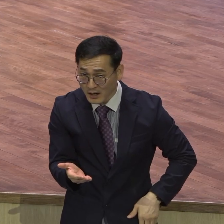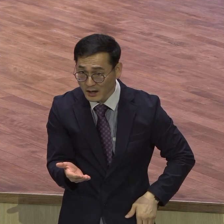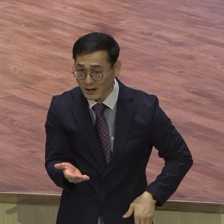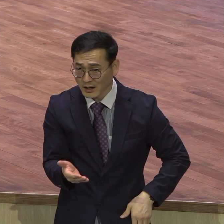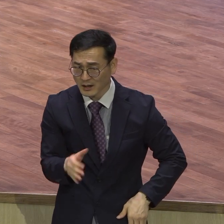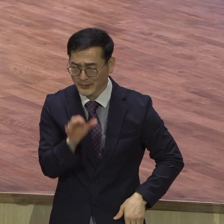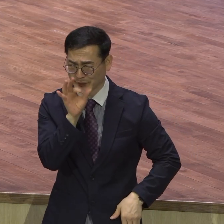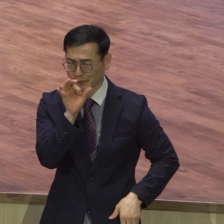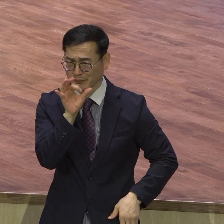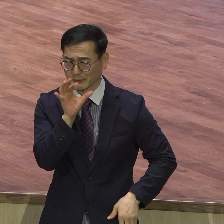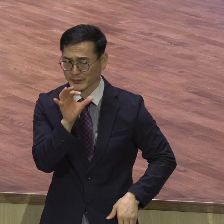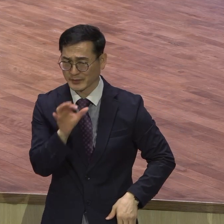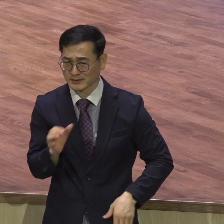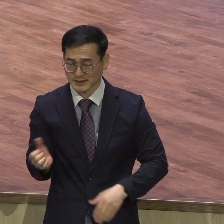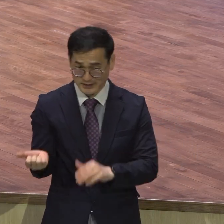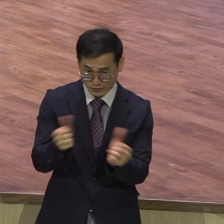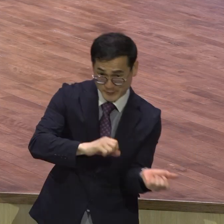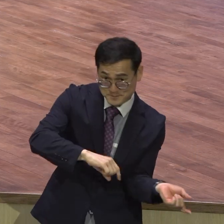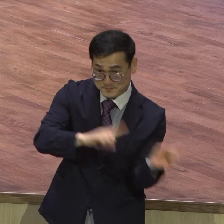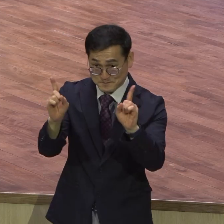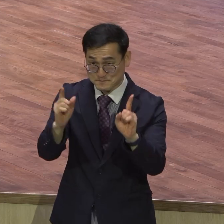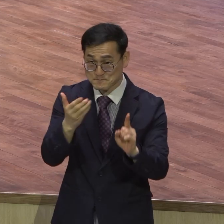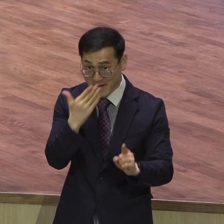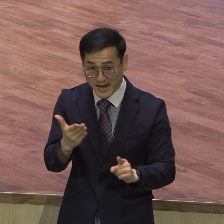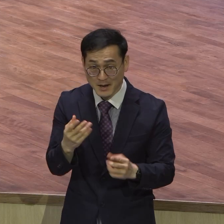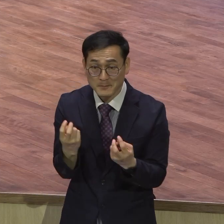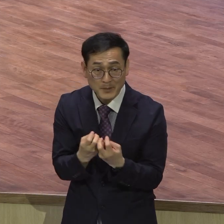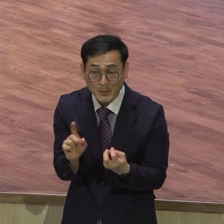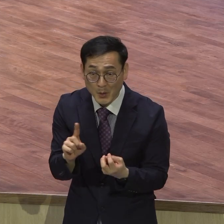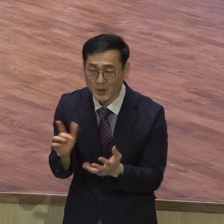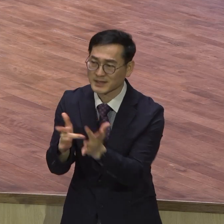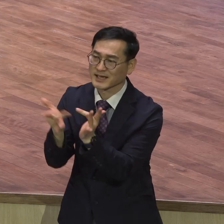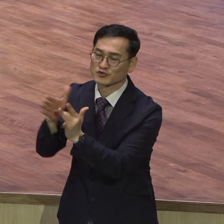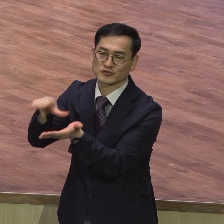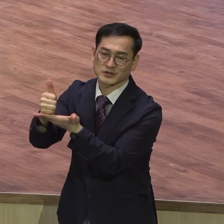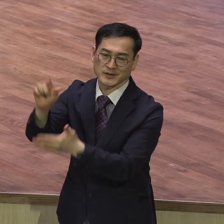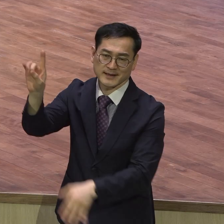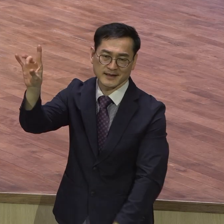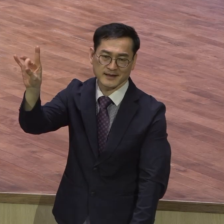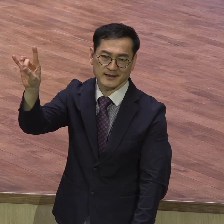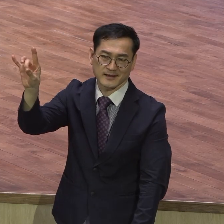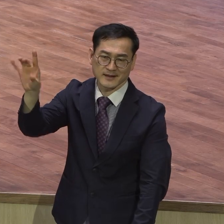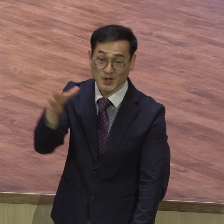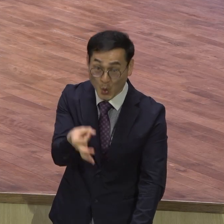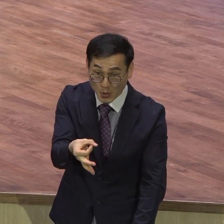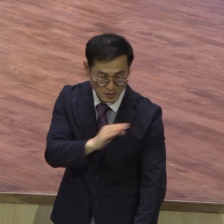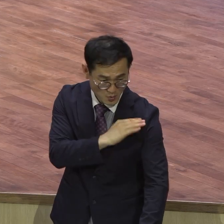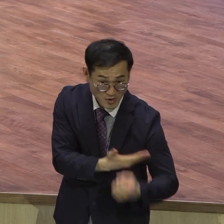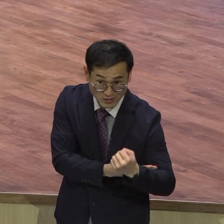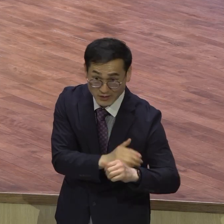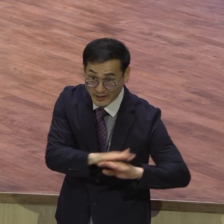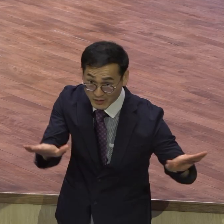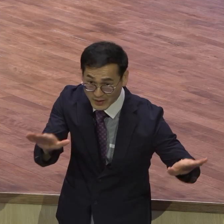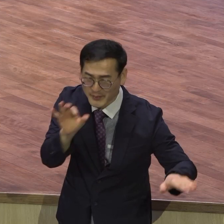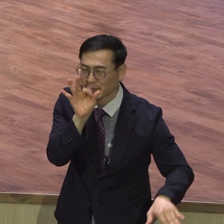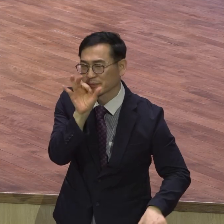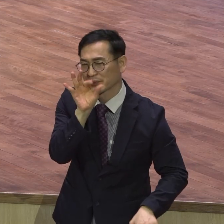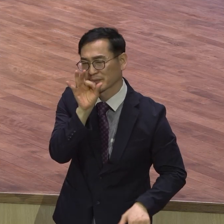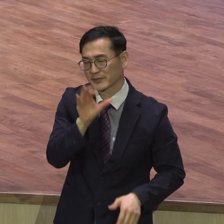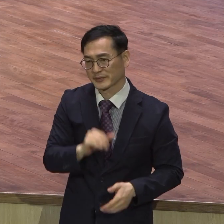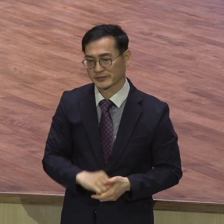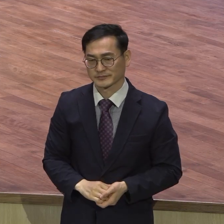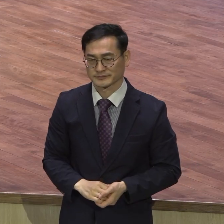해결받았어요. 완벽한 해결입니다. 이거 해결이 완벽한 해결이지. 이 이상 해결이 없어서 완전히 끝났다.